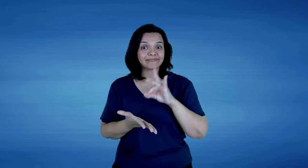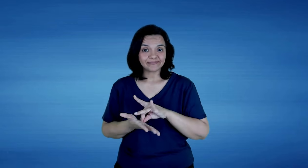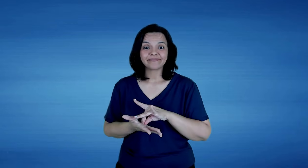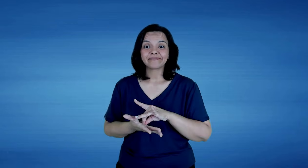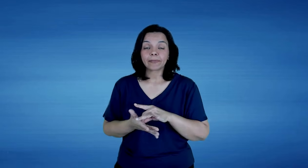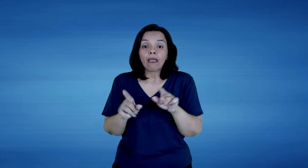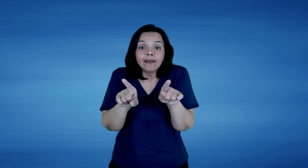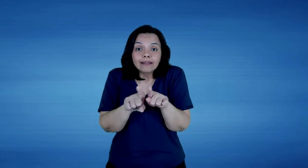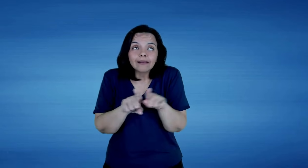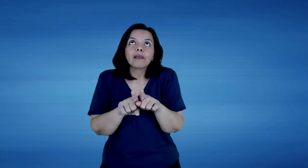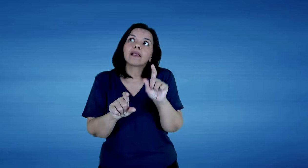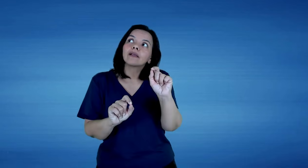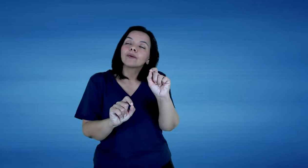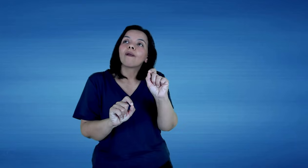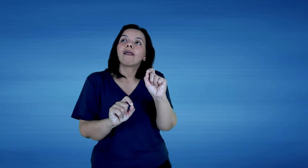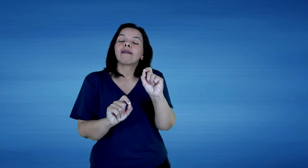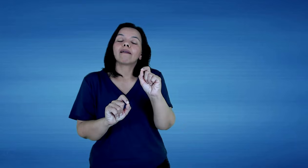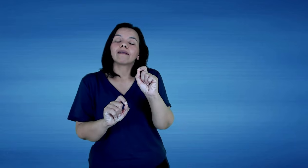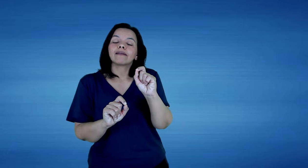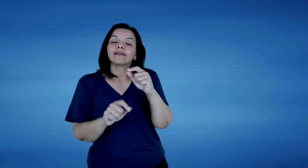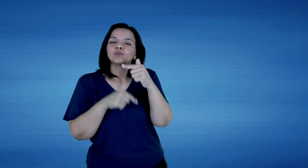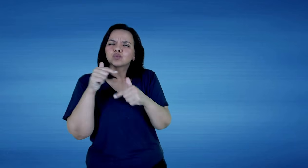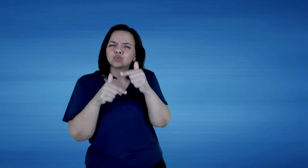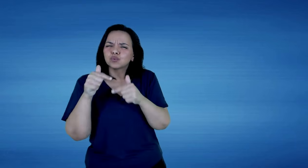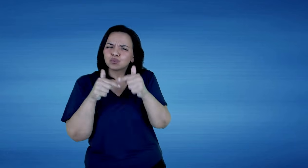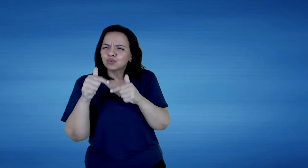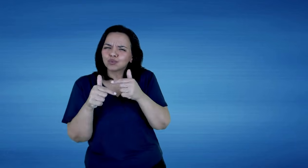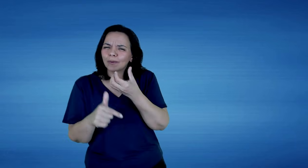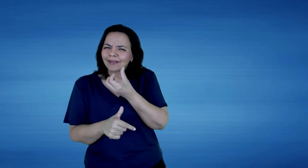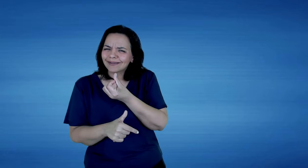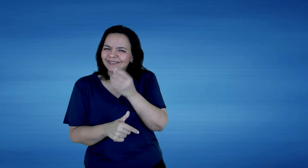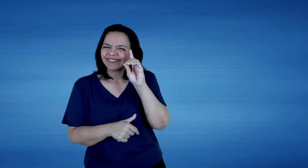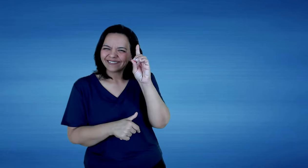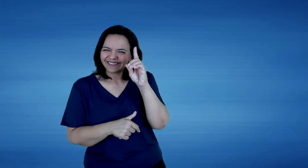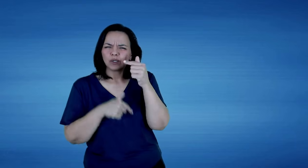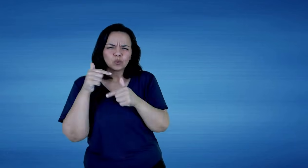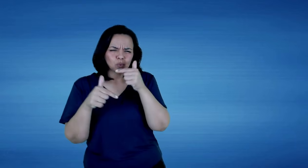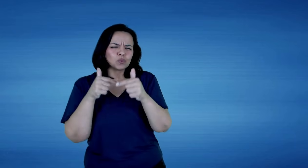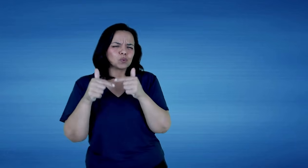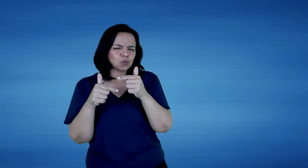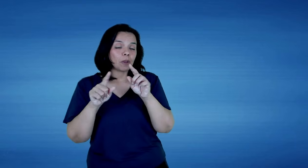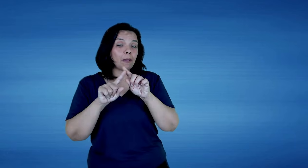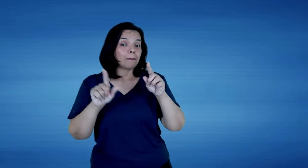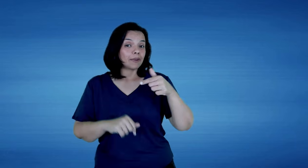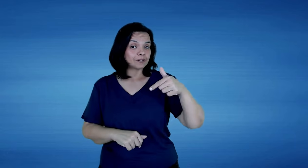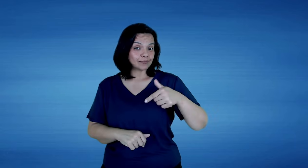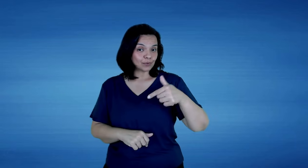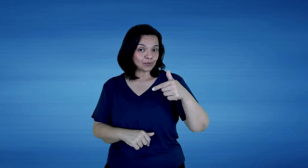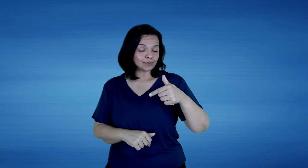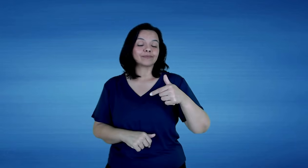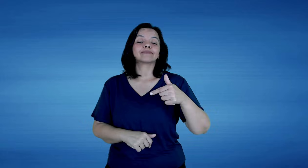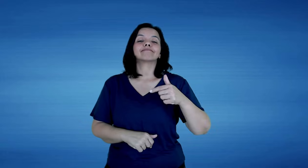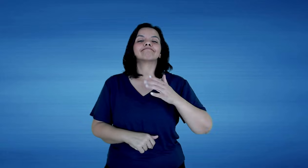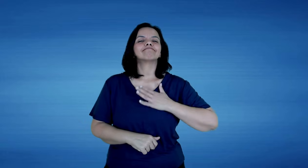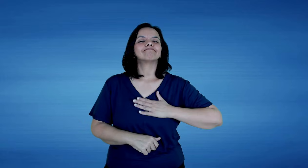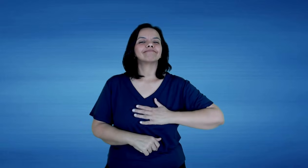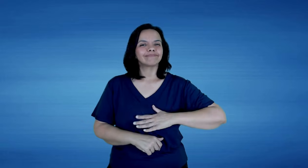eterno e também sobre o fato de trabalharmos 6 dias, trabalhar bastante